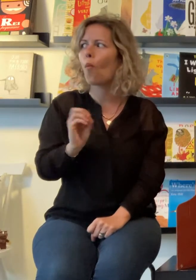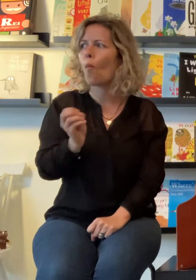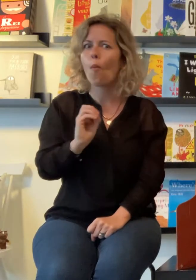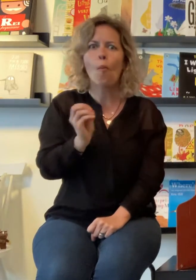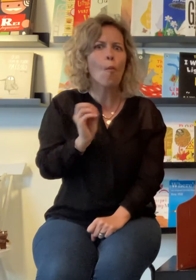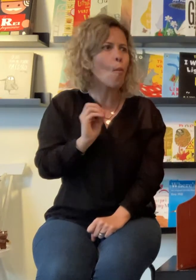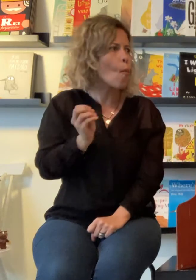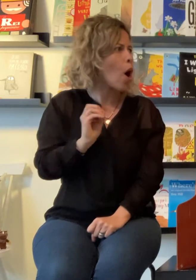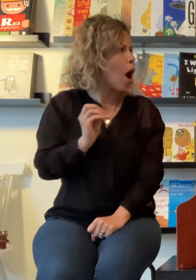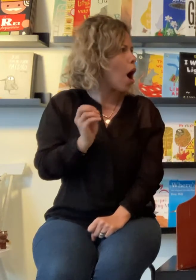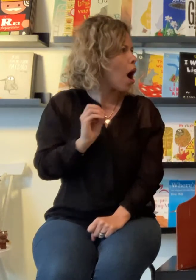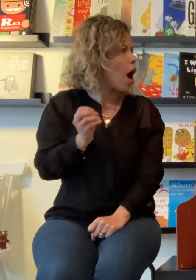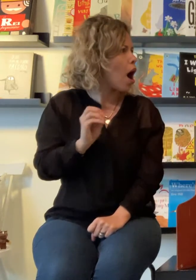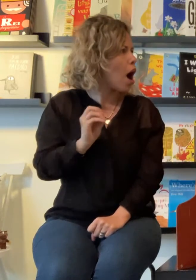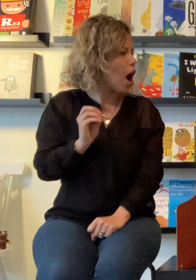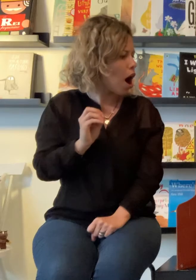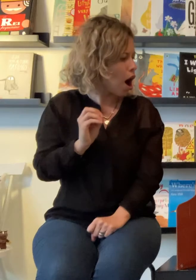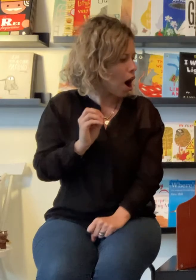já cá não está.